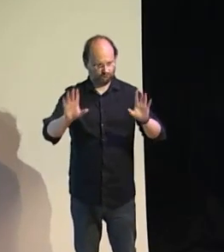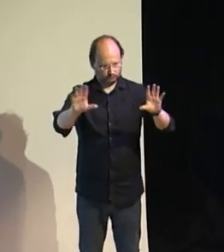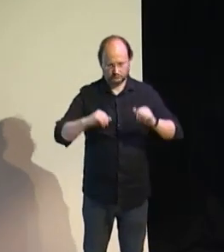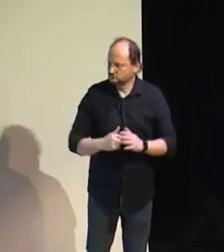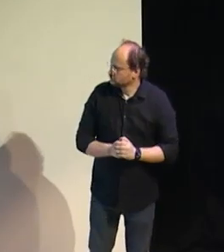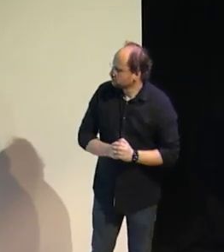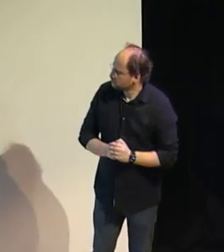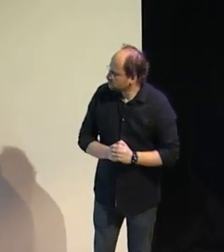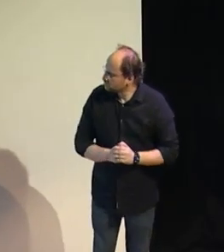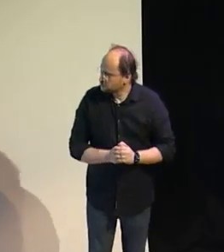travaille.